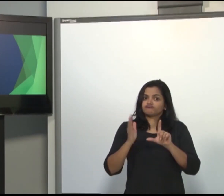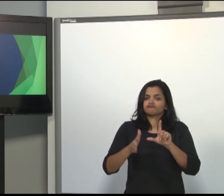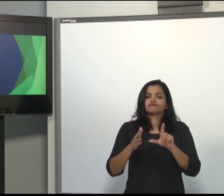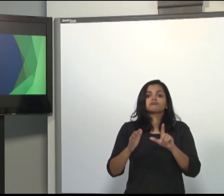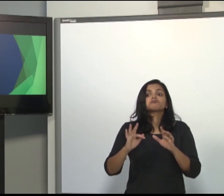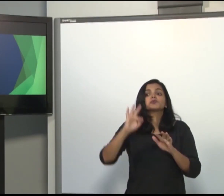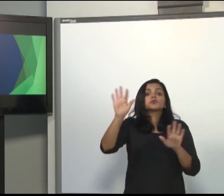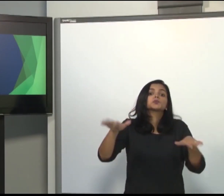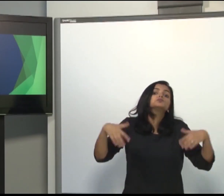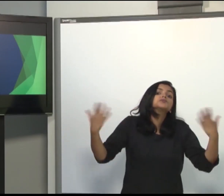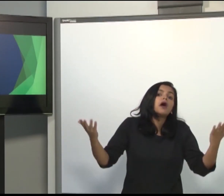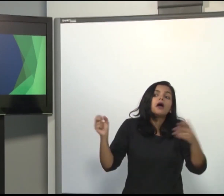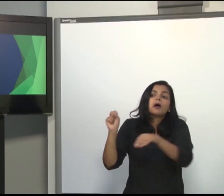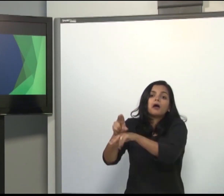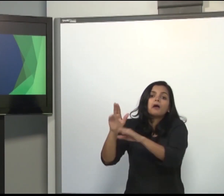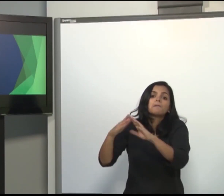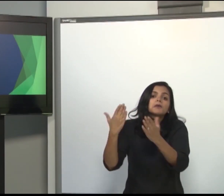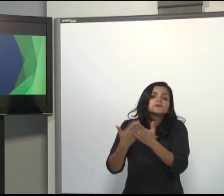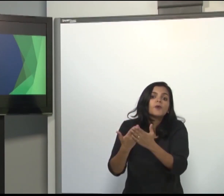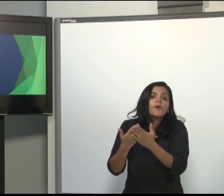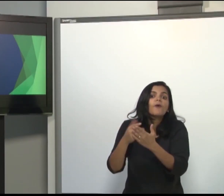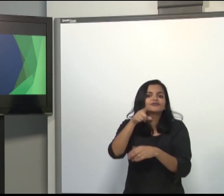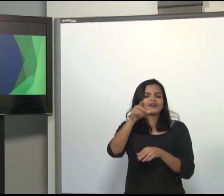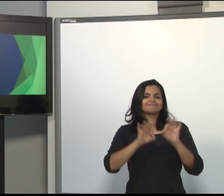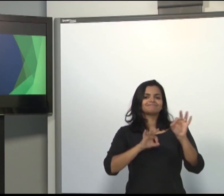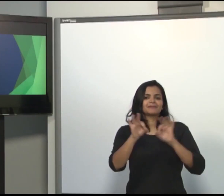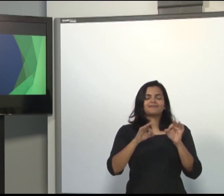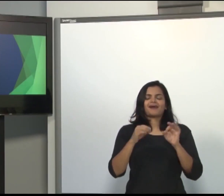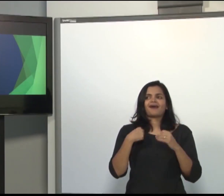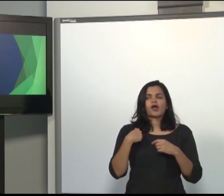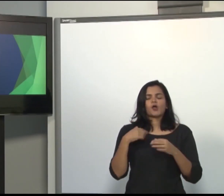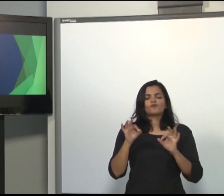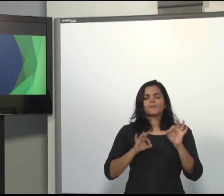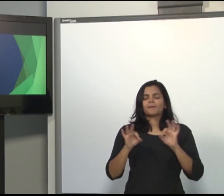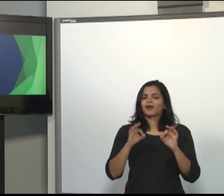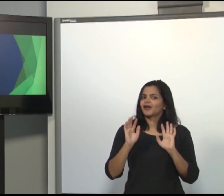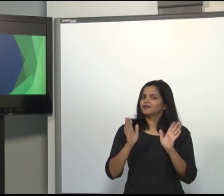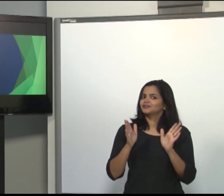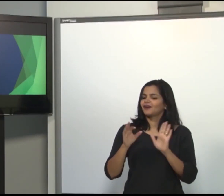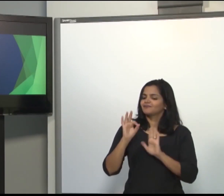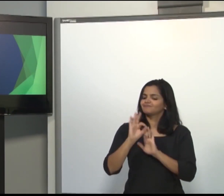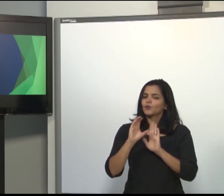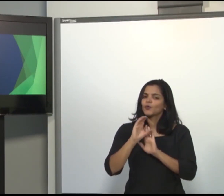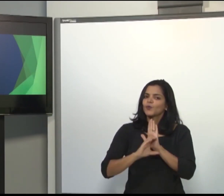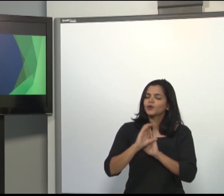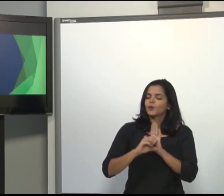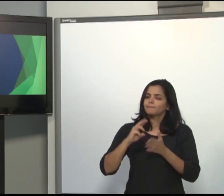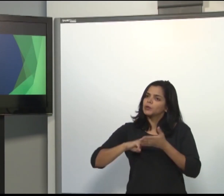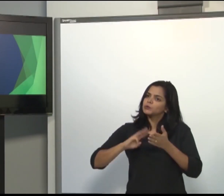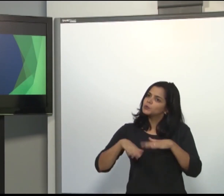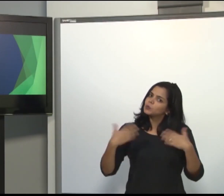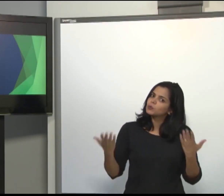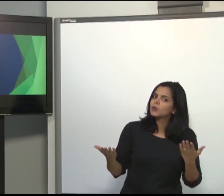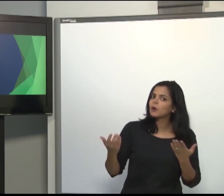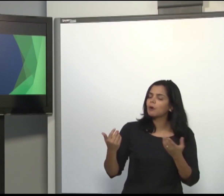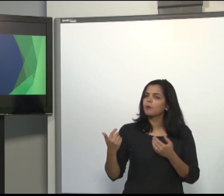preparar. Vocês estão no Letras Libras. Quando começarem a trabalhar na escola, aí